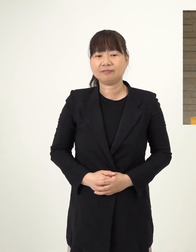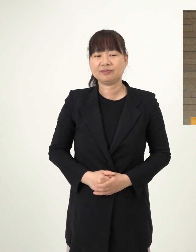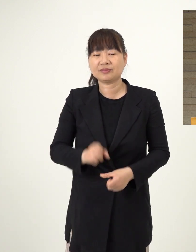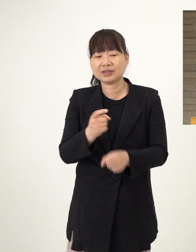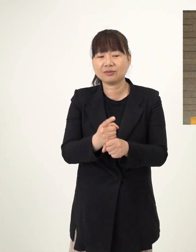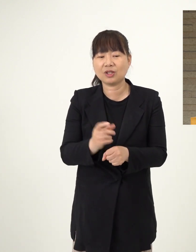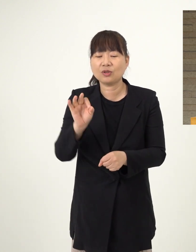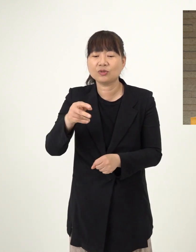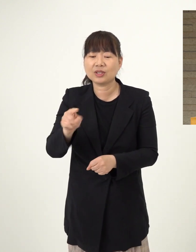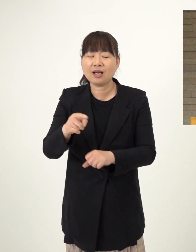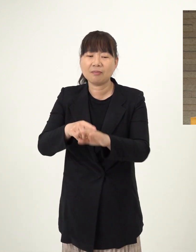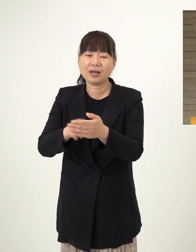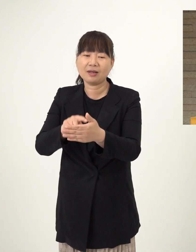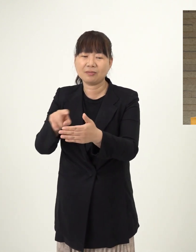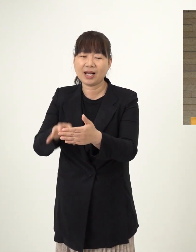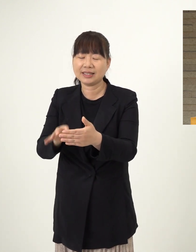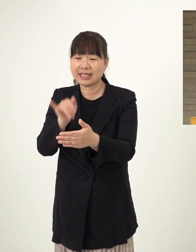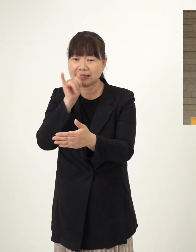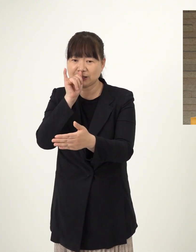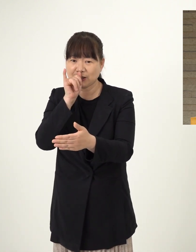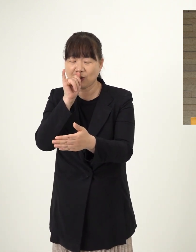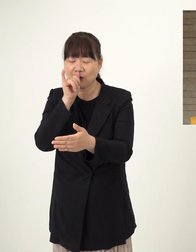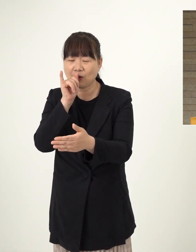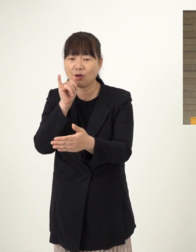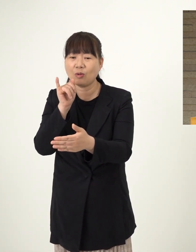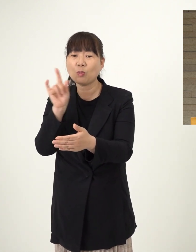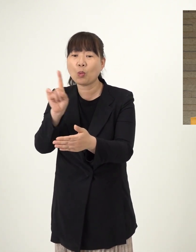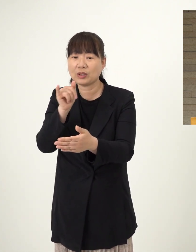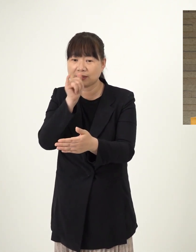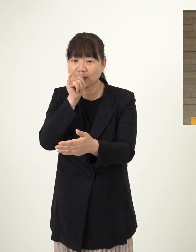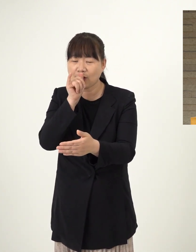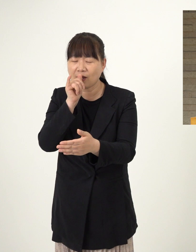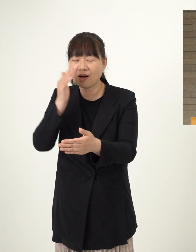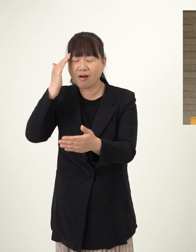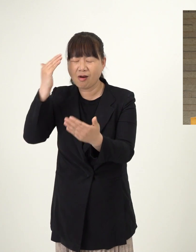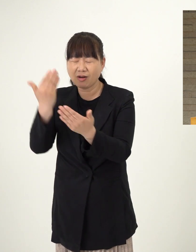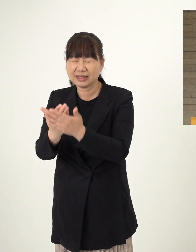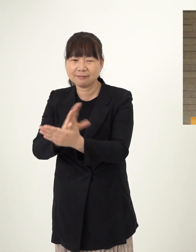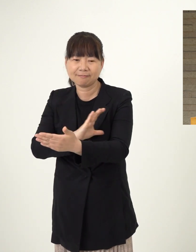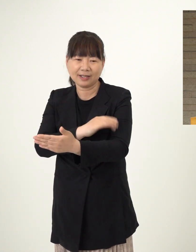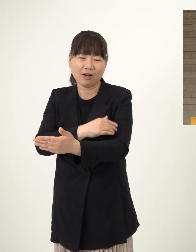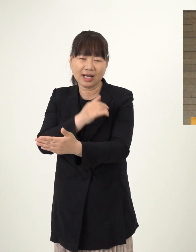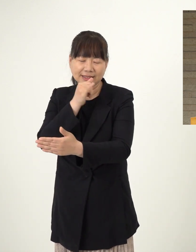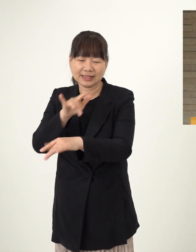이미 유다의 마음속에 뭐가 들어가서 장난을 한 거예요? 어둠의 권세 잡은